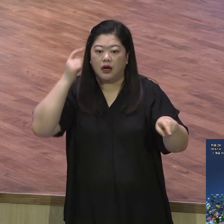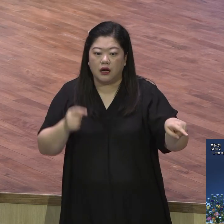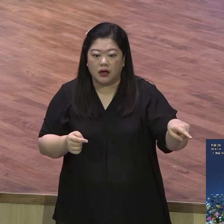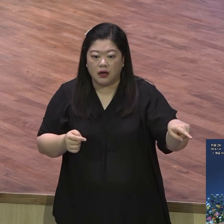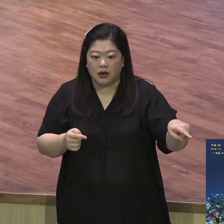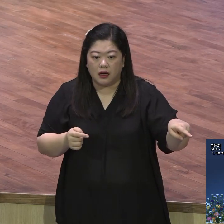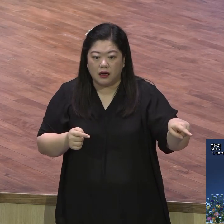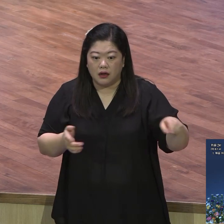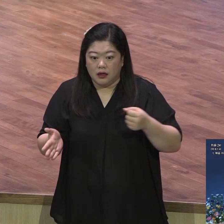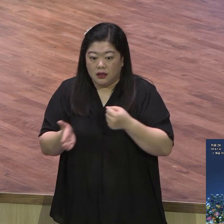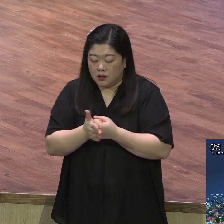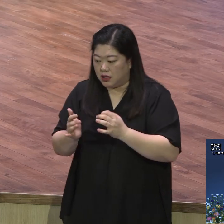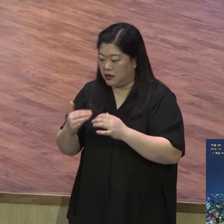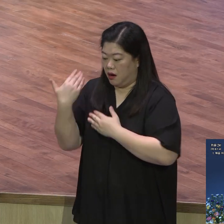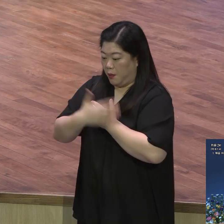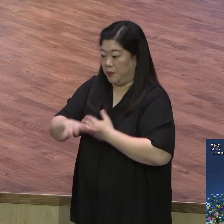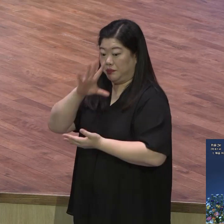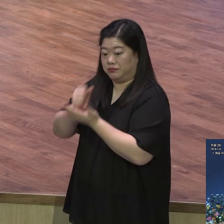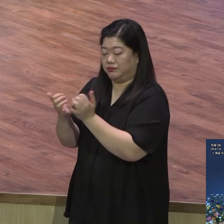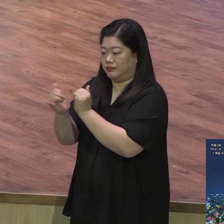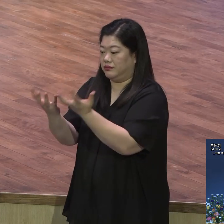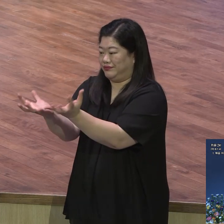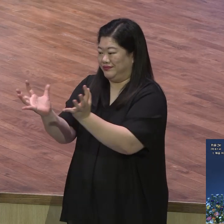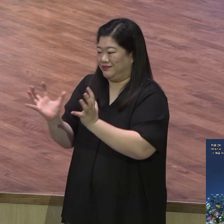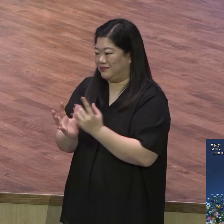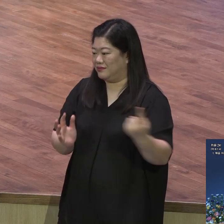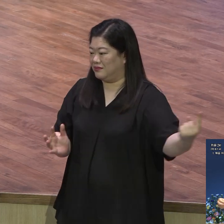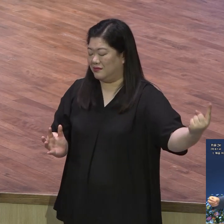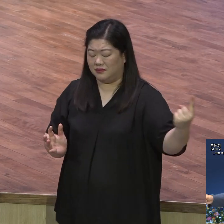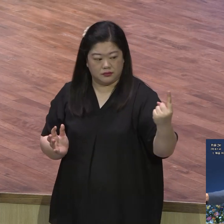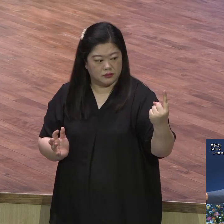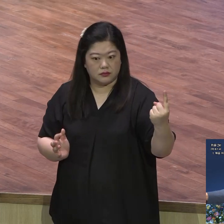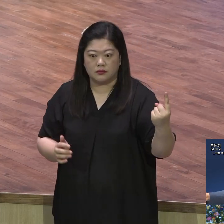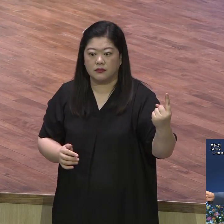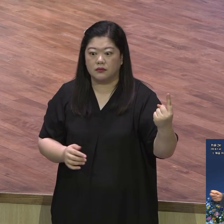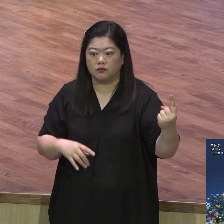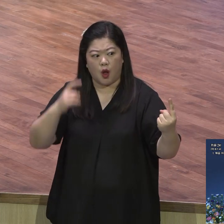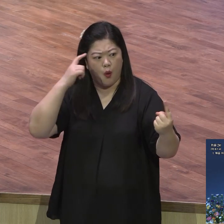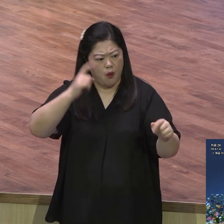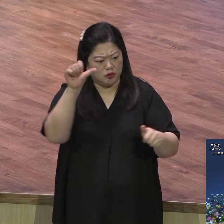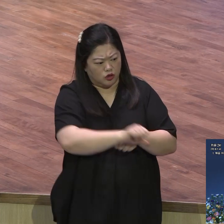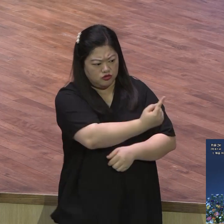이 저주받은 질병에 걸린 사람이 길거리에 다닌다.